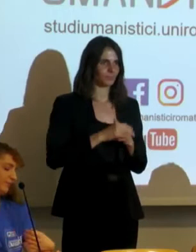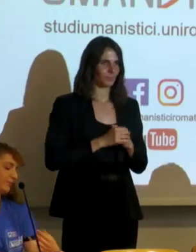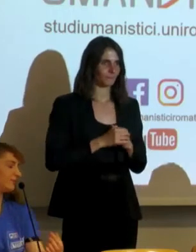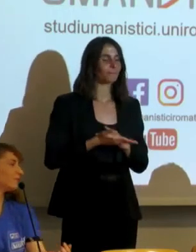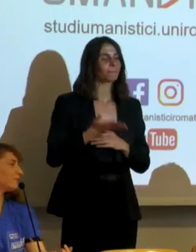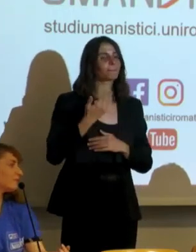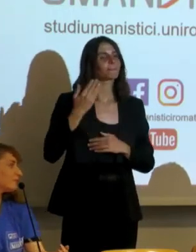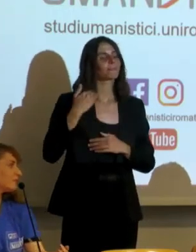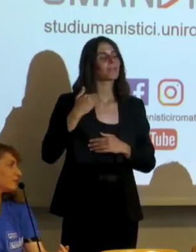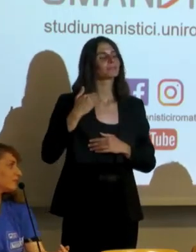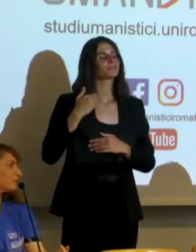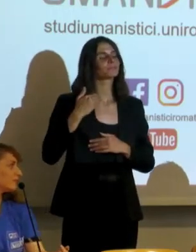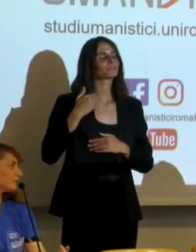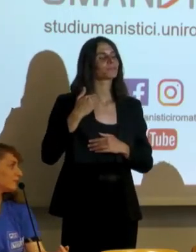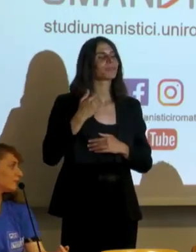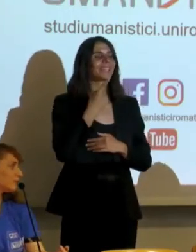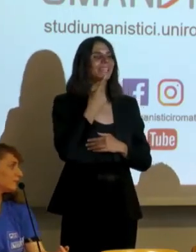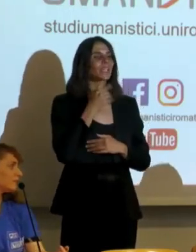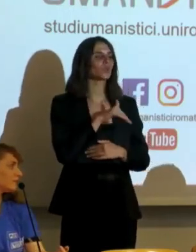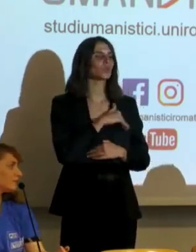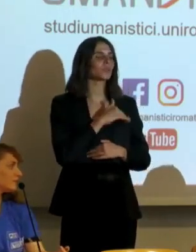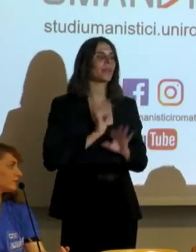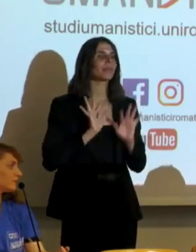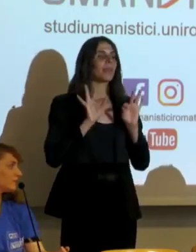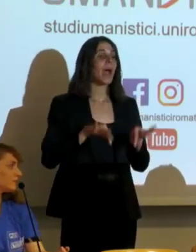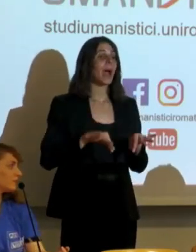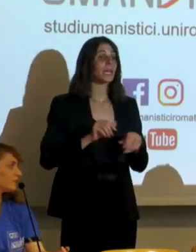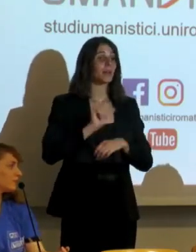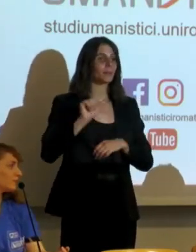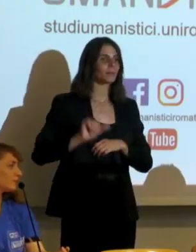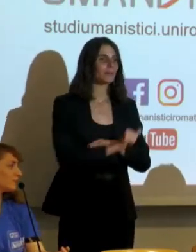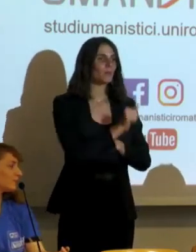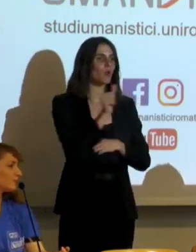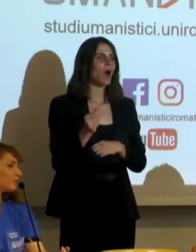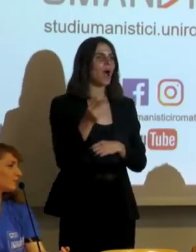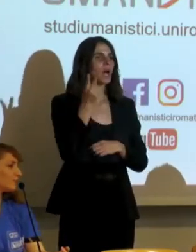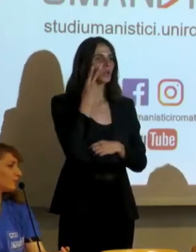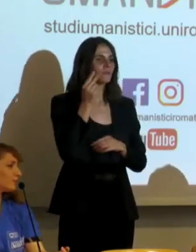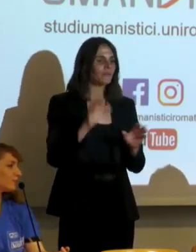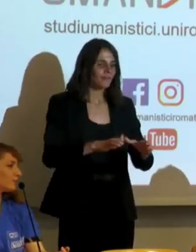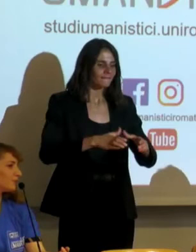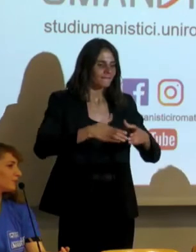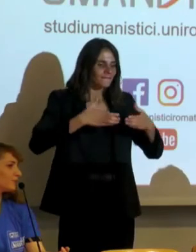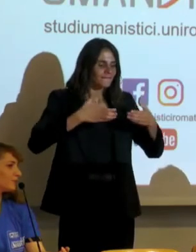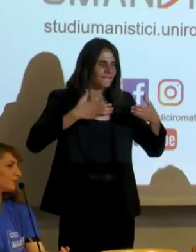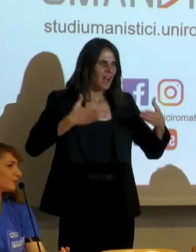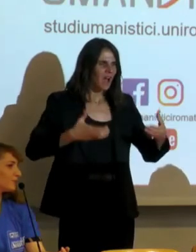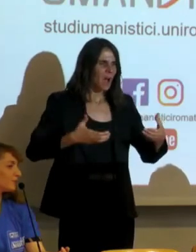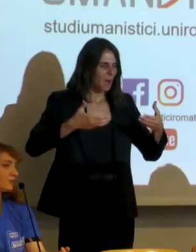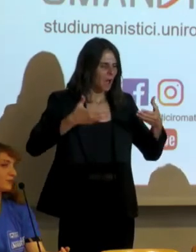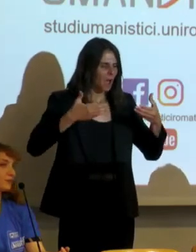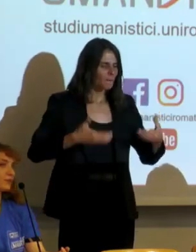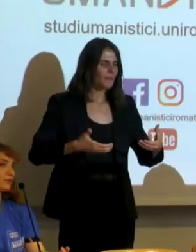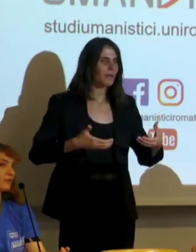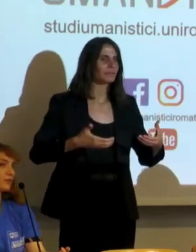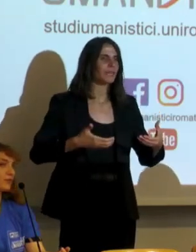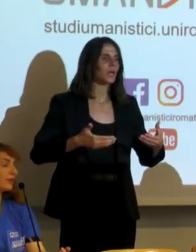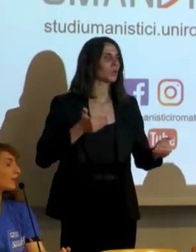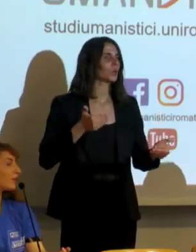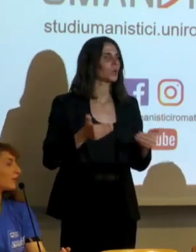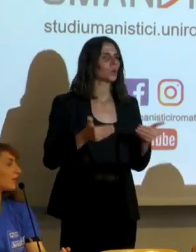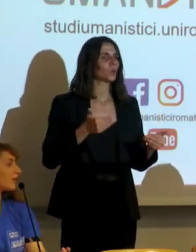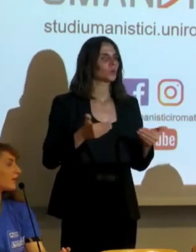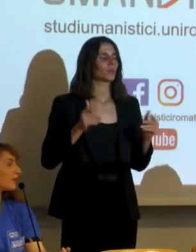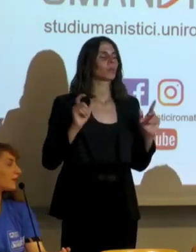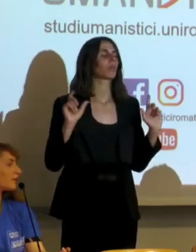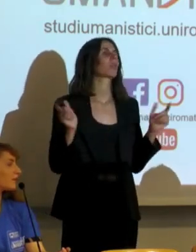gli studenti arrivano e vedono il manuale, che notoriamente è un bestione piuttosto considerevole, gli viene subito un bel